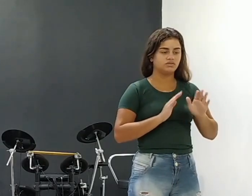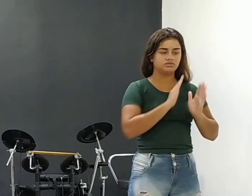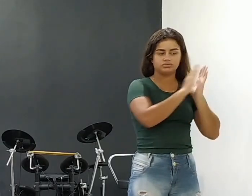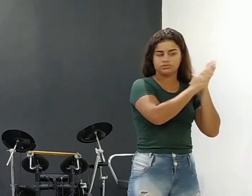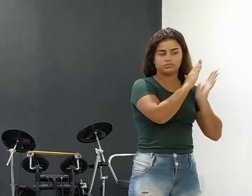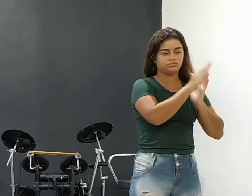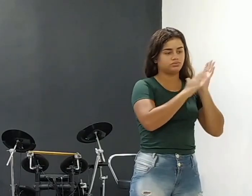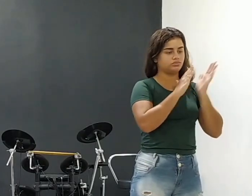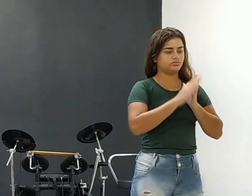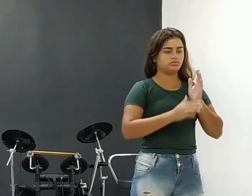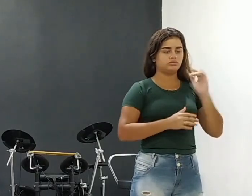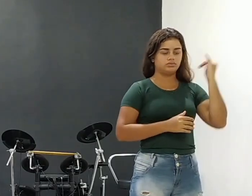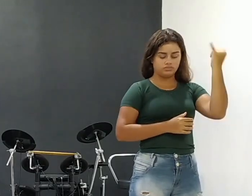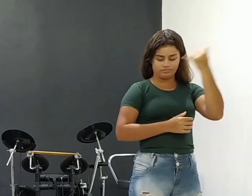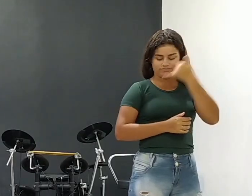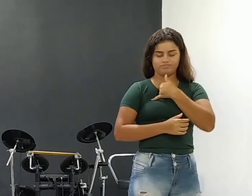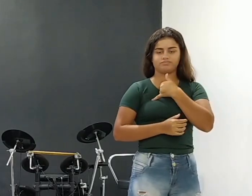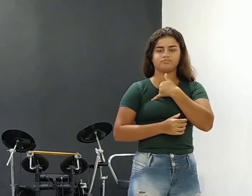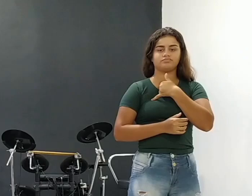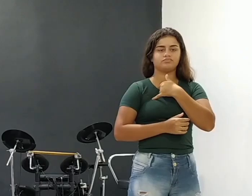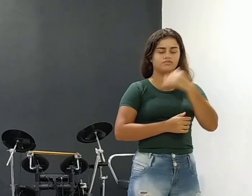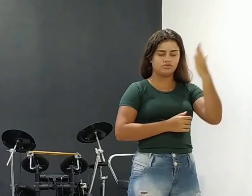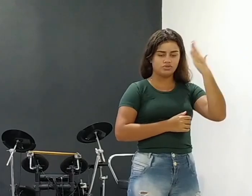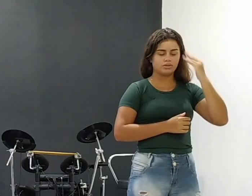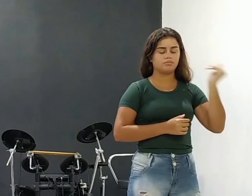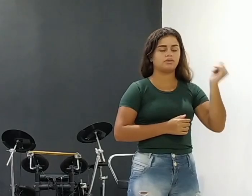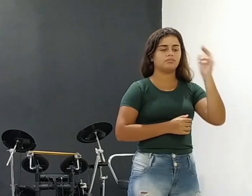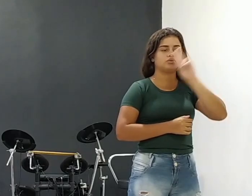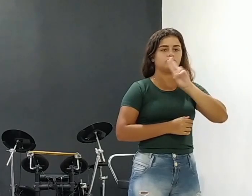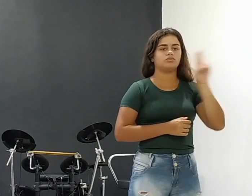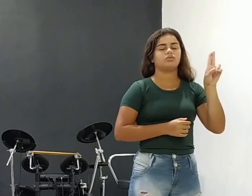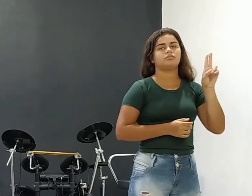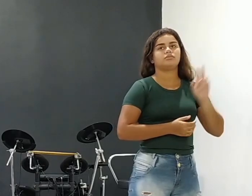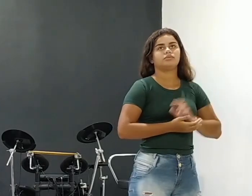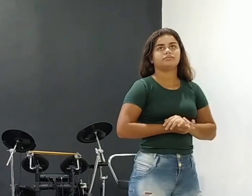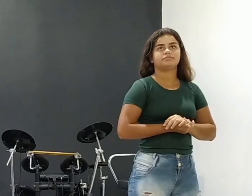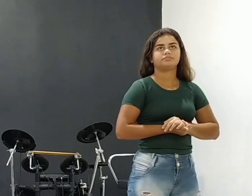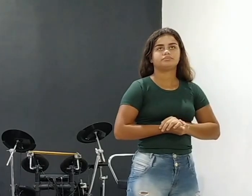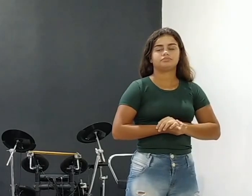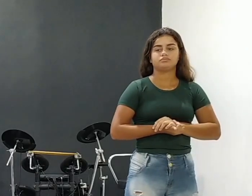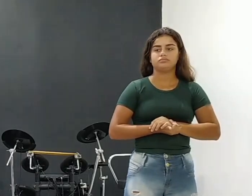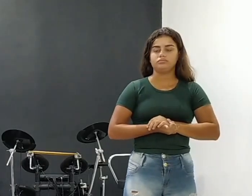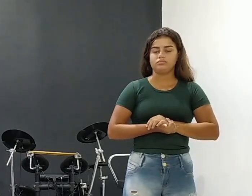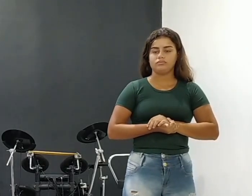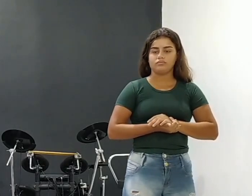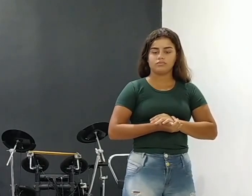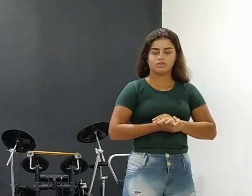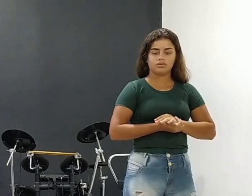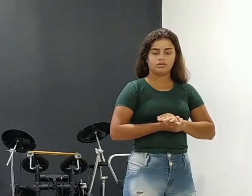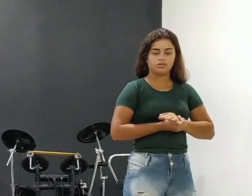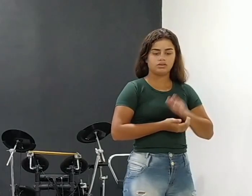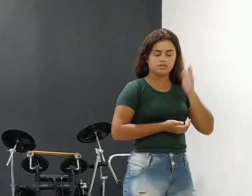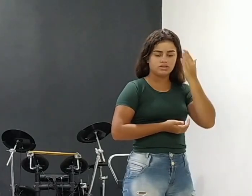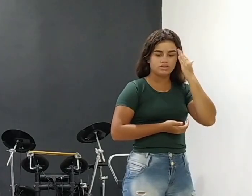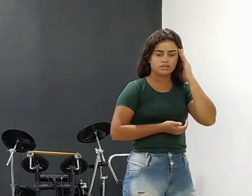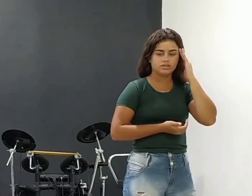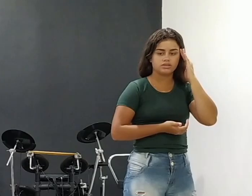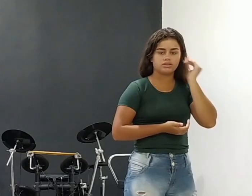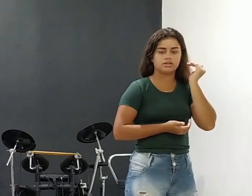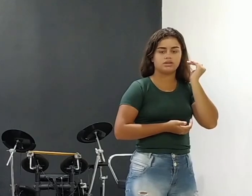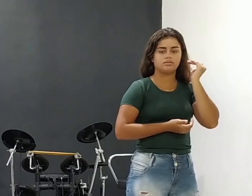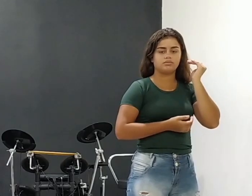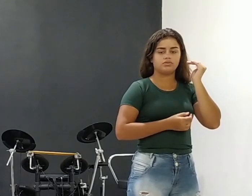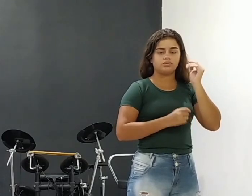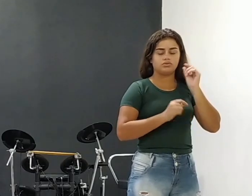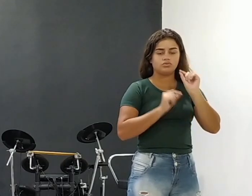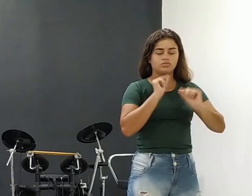isso conosco, nos chamar pelo nome, porque Ele sabe o que nós fizemos no